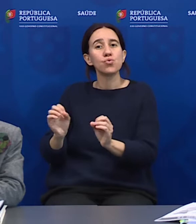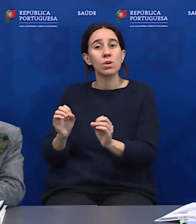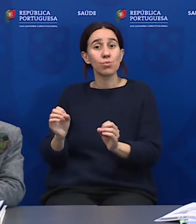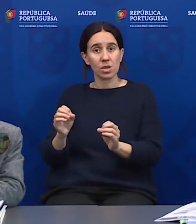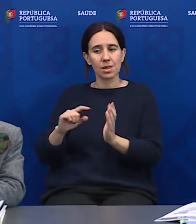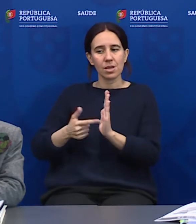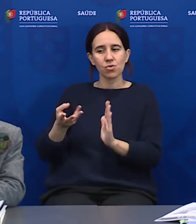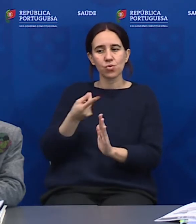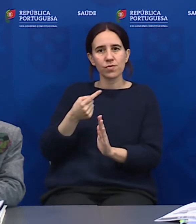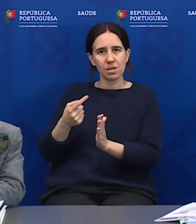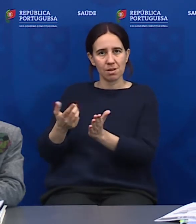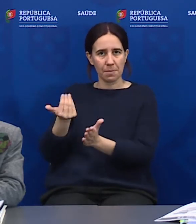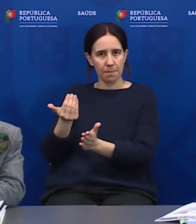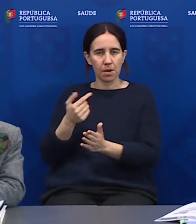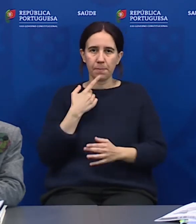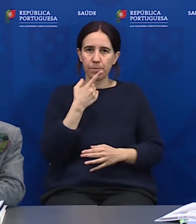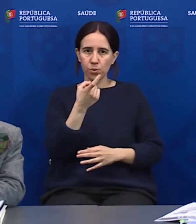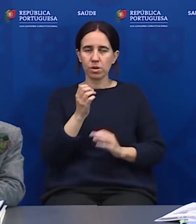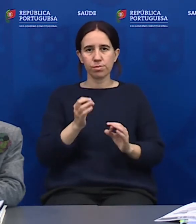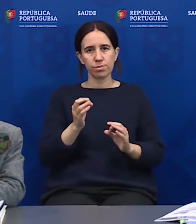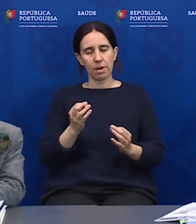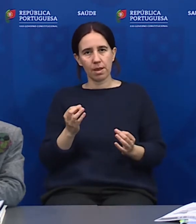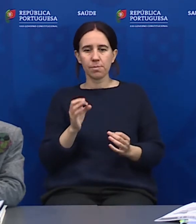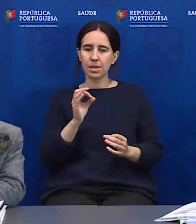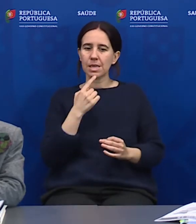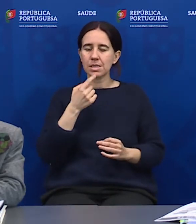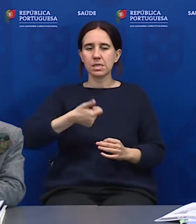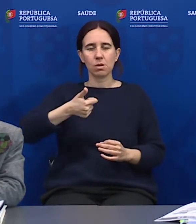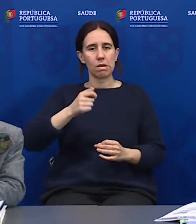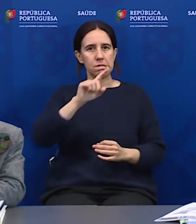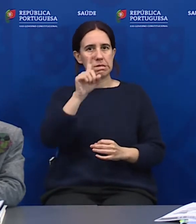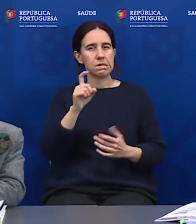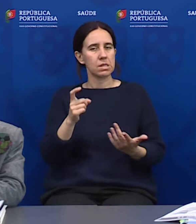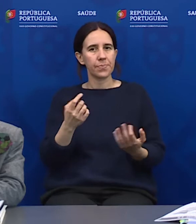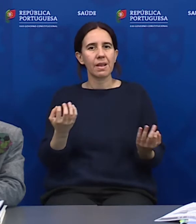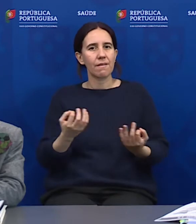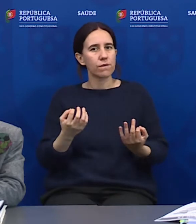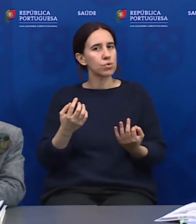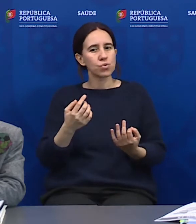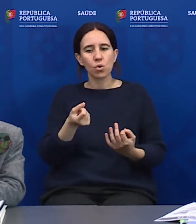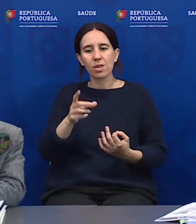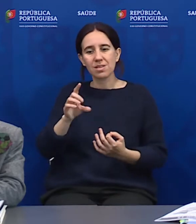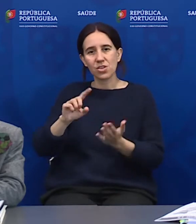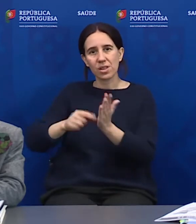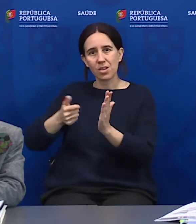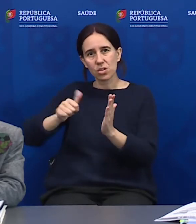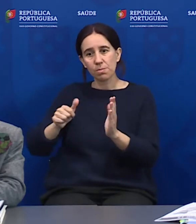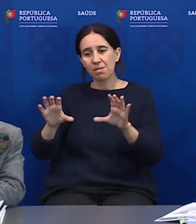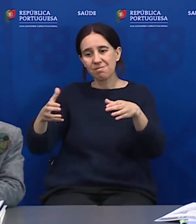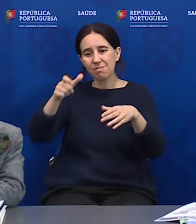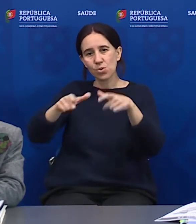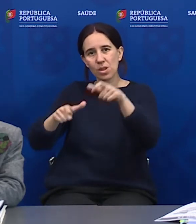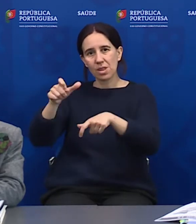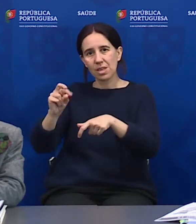insuficiência de testes. A pergunta que eu lhe faço, no fundo, também encerra esta grande questão. É que, efetivamente, só houve 6 testes para uma comunidade de 31